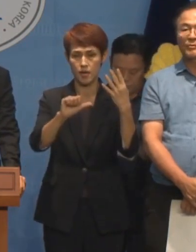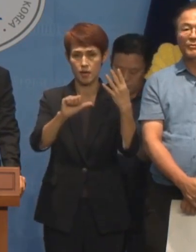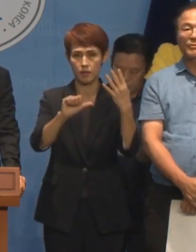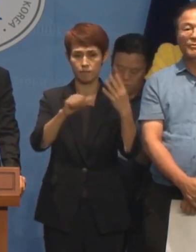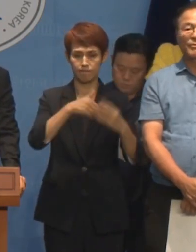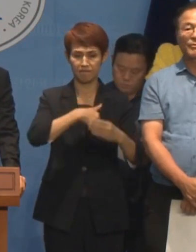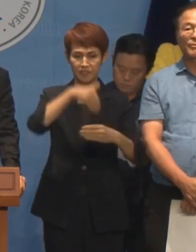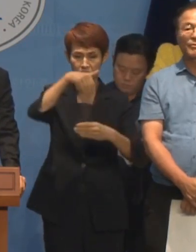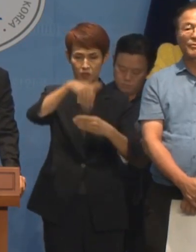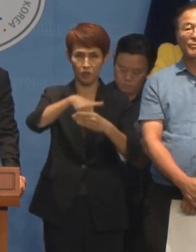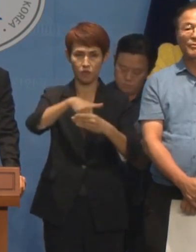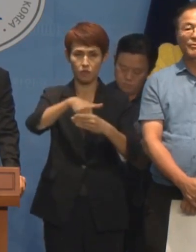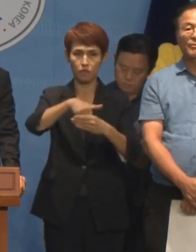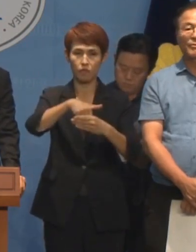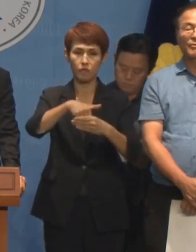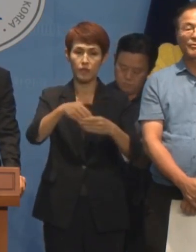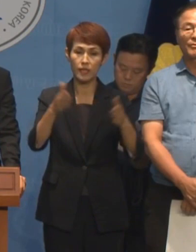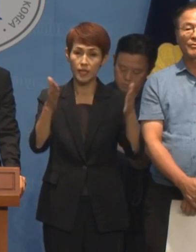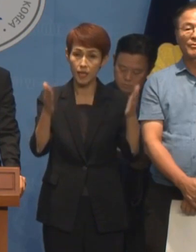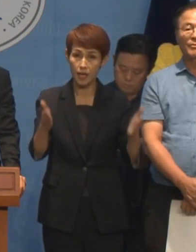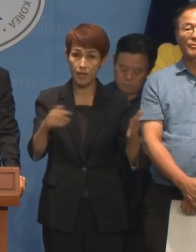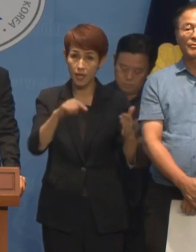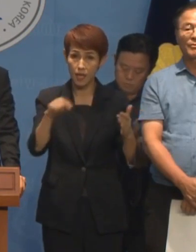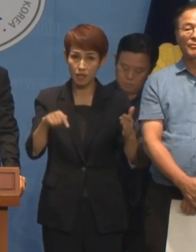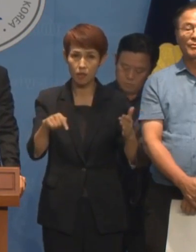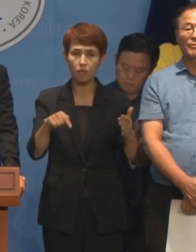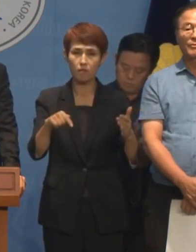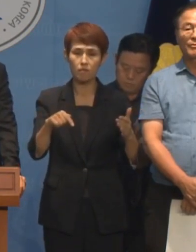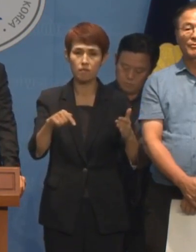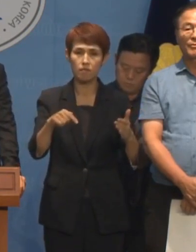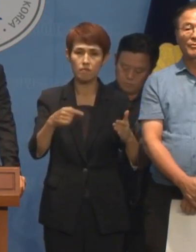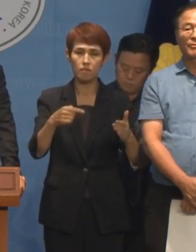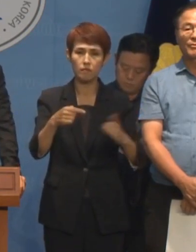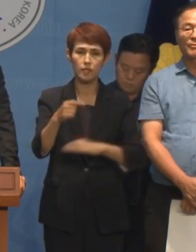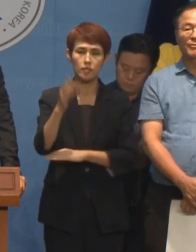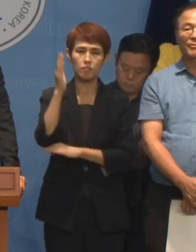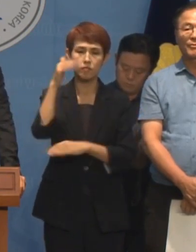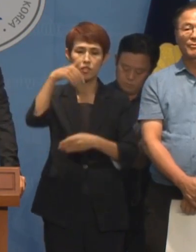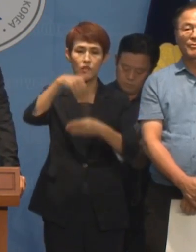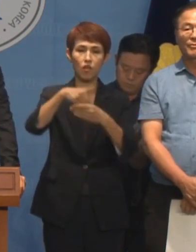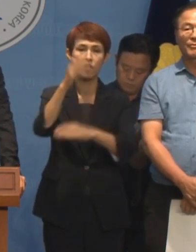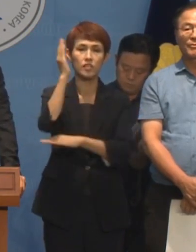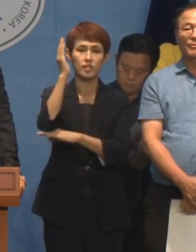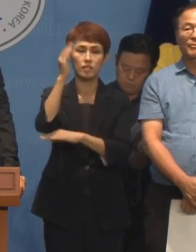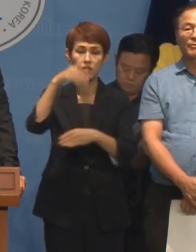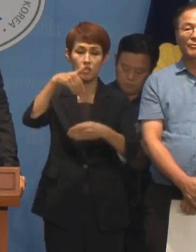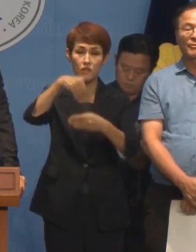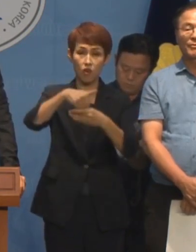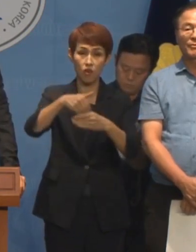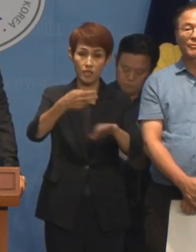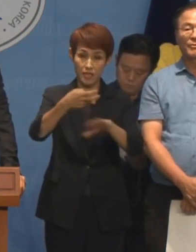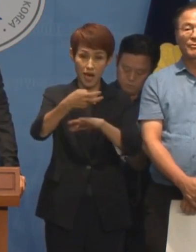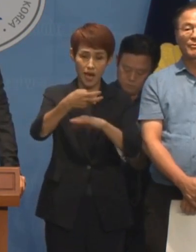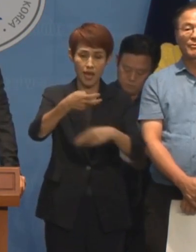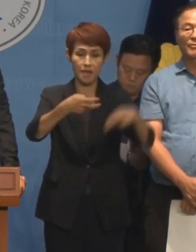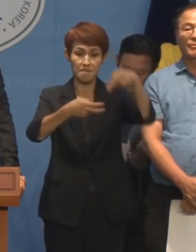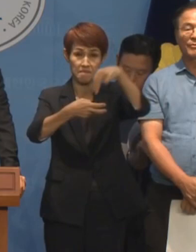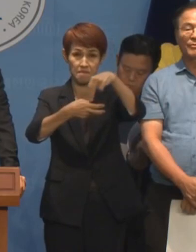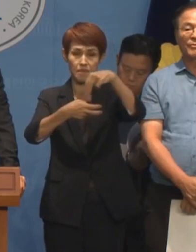총선 공식 선거운동 기간 중에 유세 차량에 최재형 목사님이 올라와서 연설한 것을 문제 삼아서 그